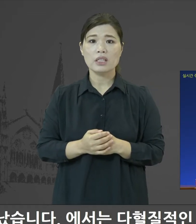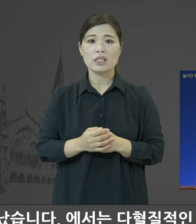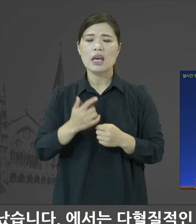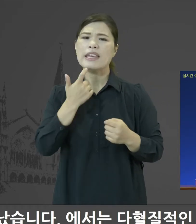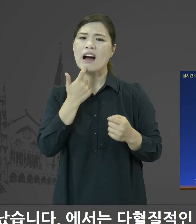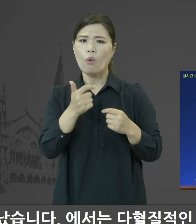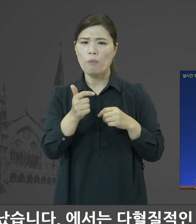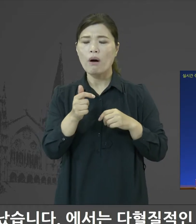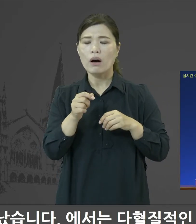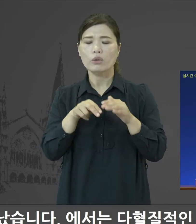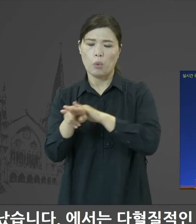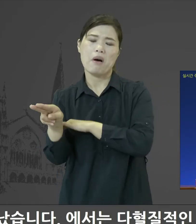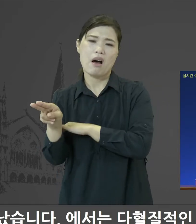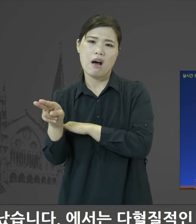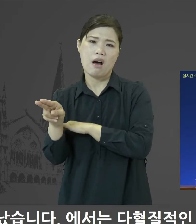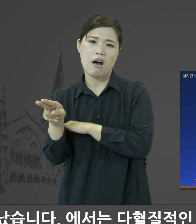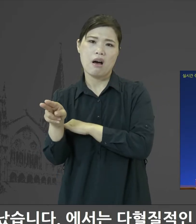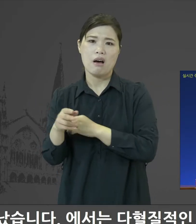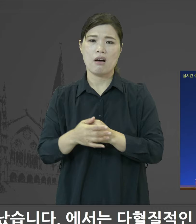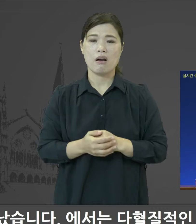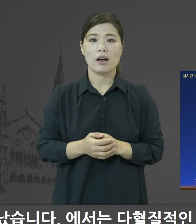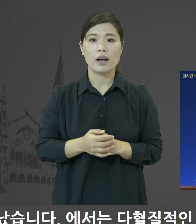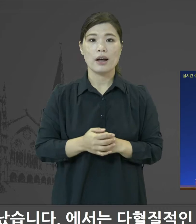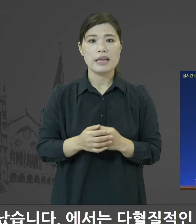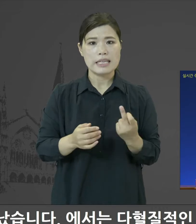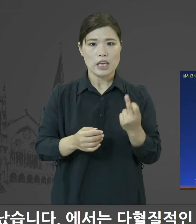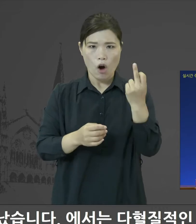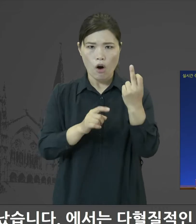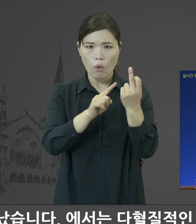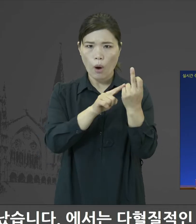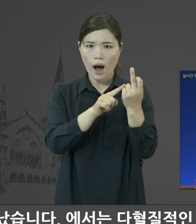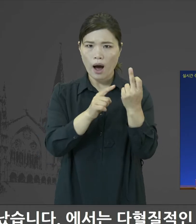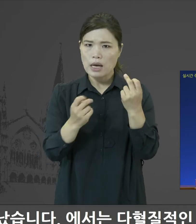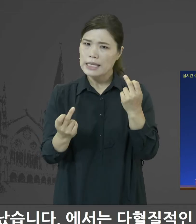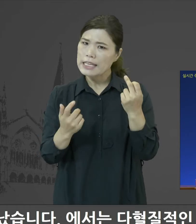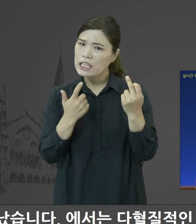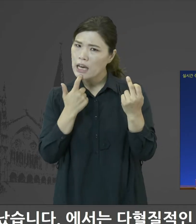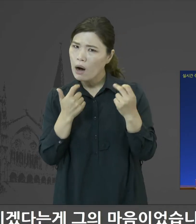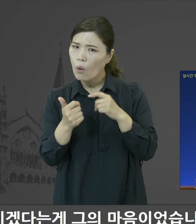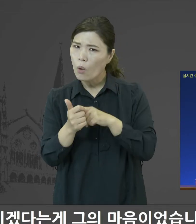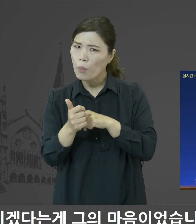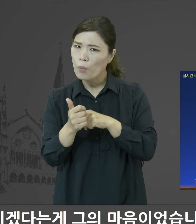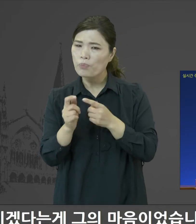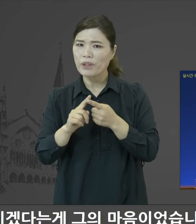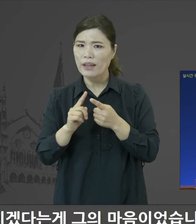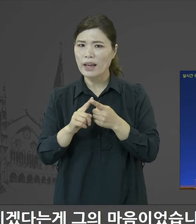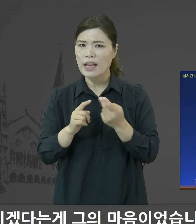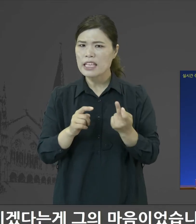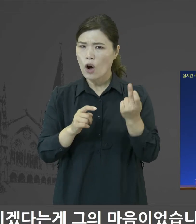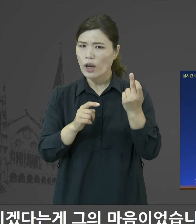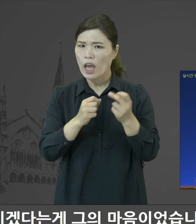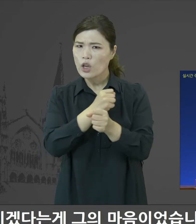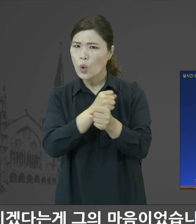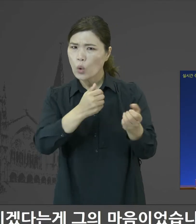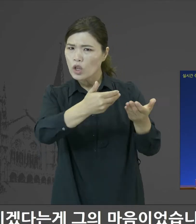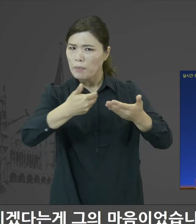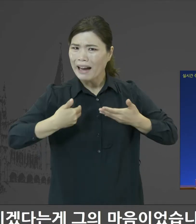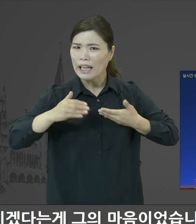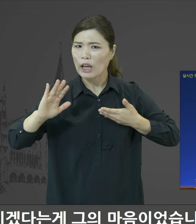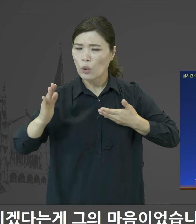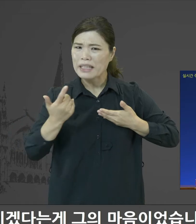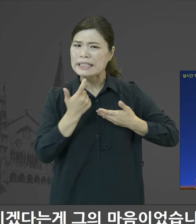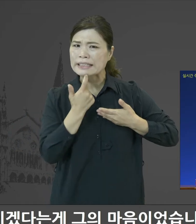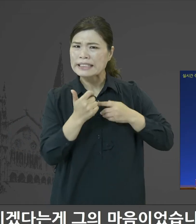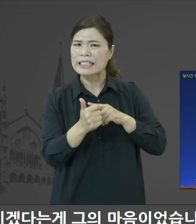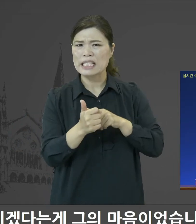수밖에 없었죠. 이제 형과 용서해야 형의 용서를 받아야 하는 그의 일생의